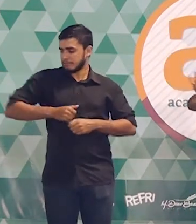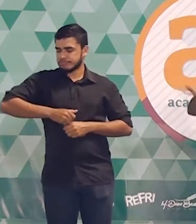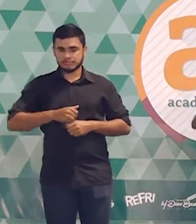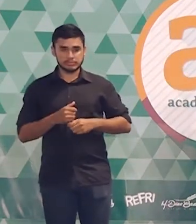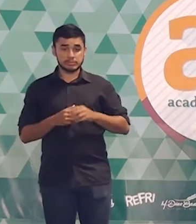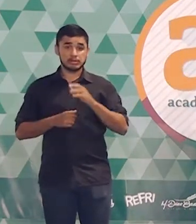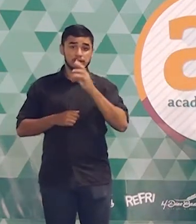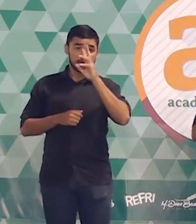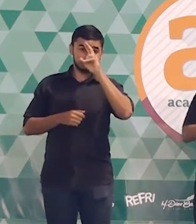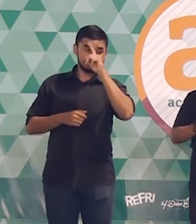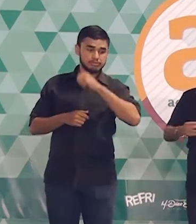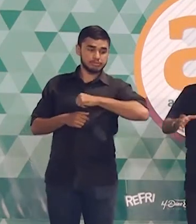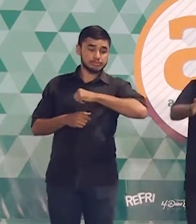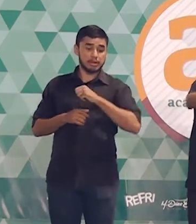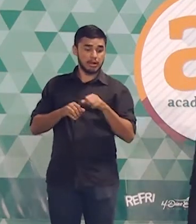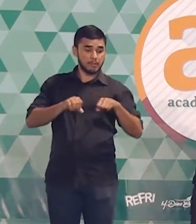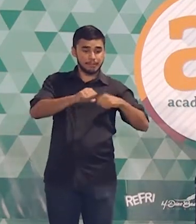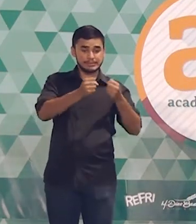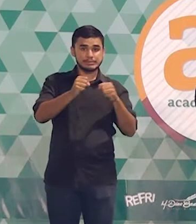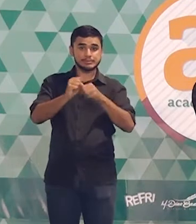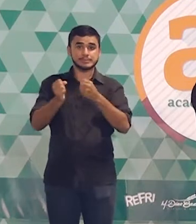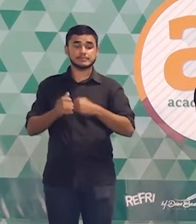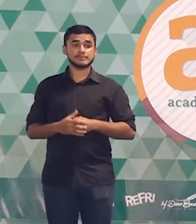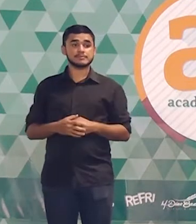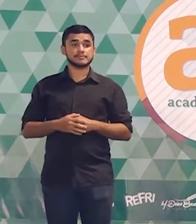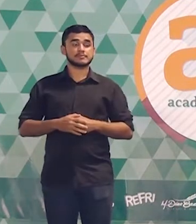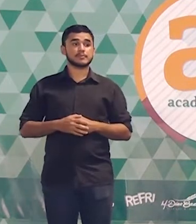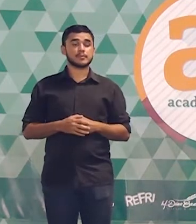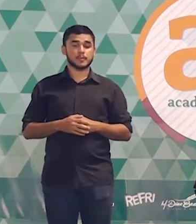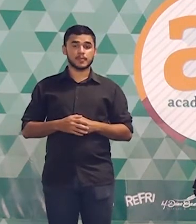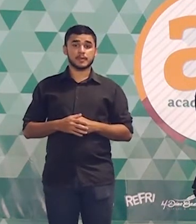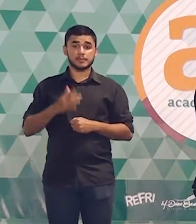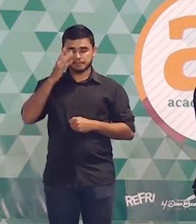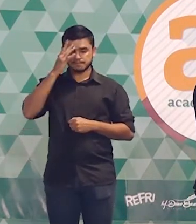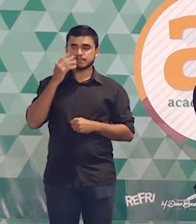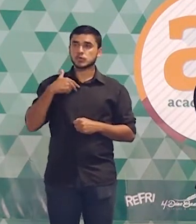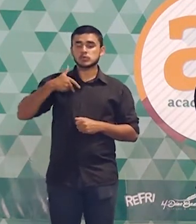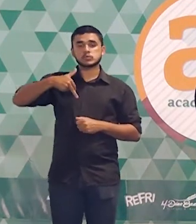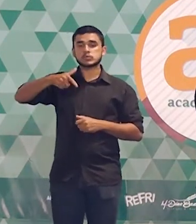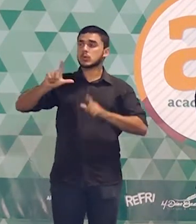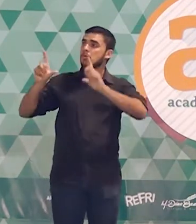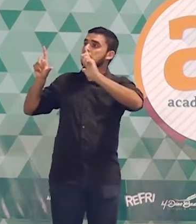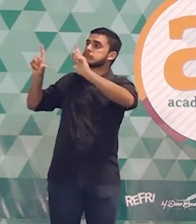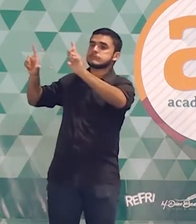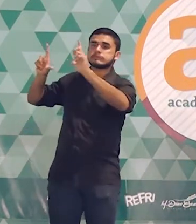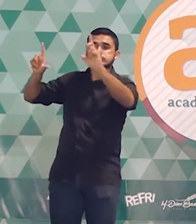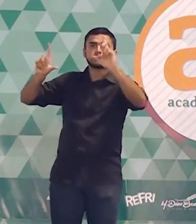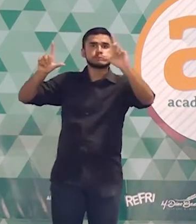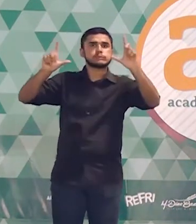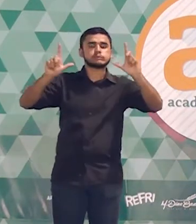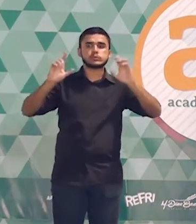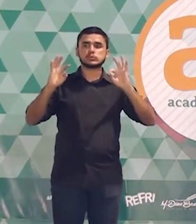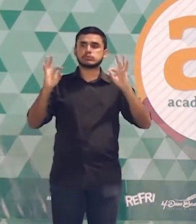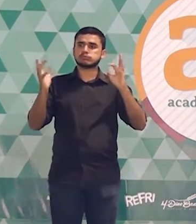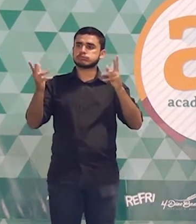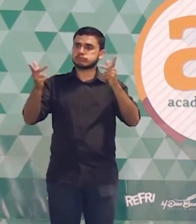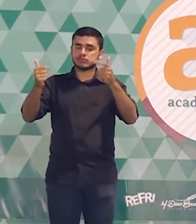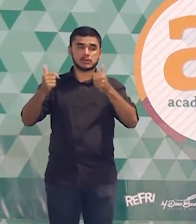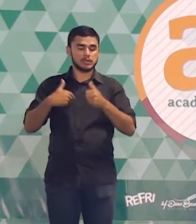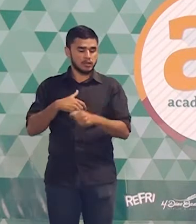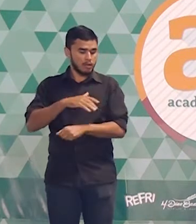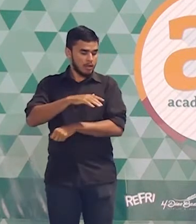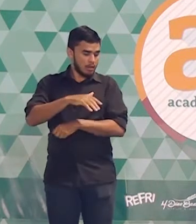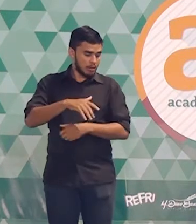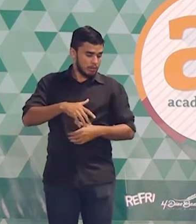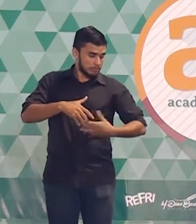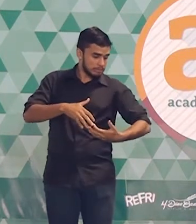Porque se entrar é prejuízo. Aí você entrando numa exposição com coisas ali preciosíssimas e você de repente esbarra numa